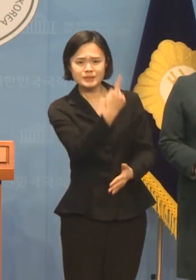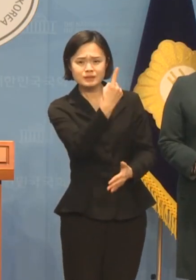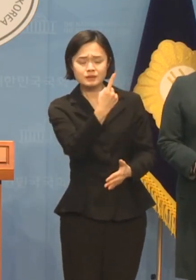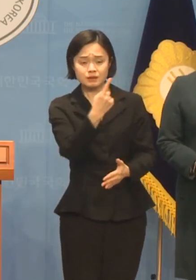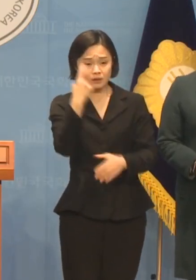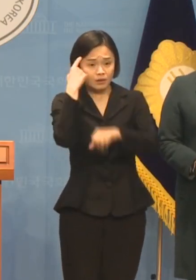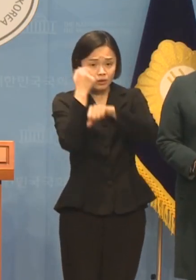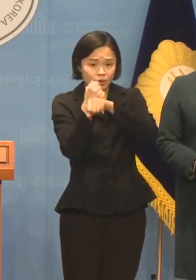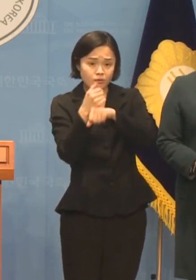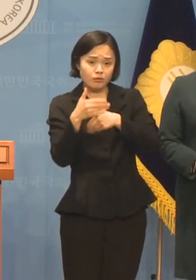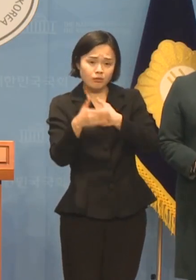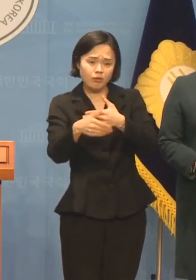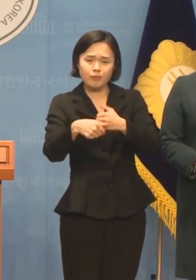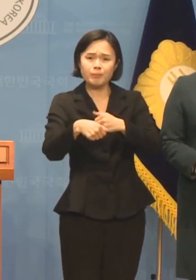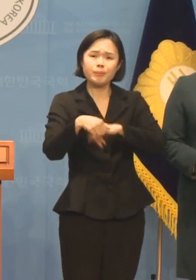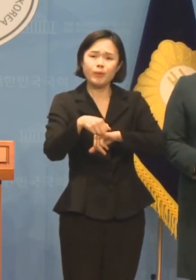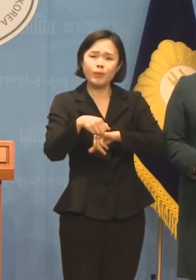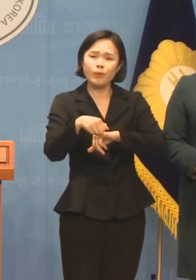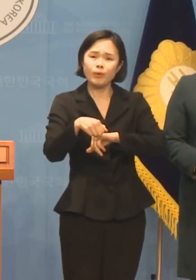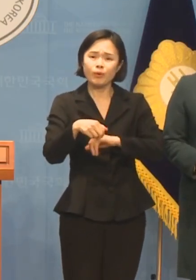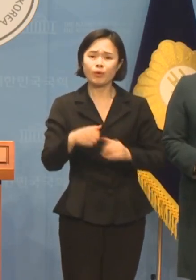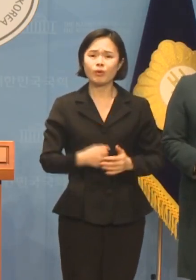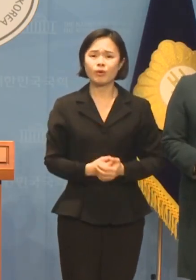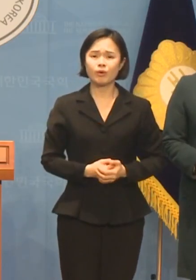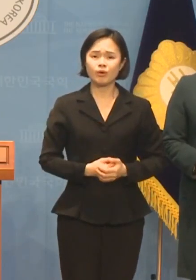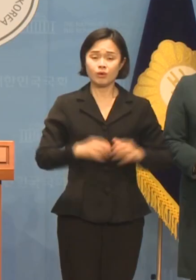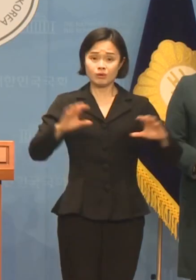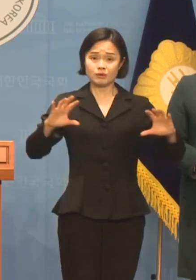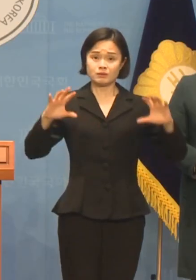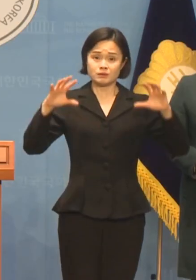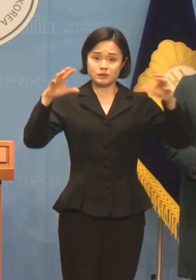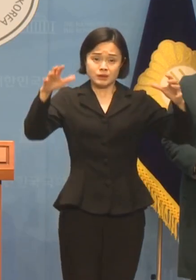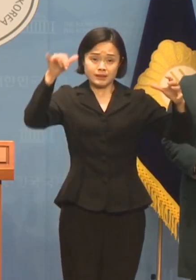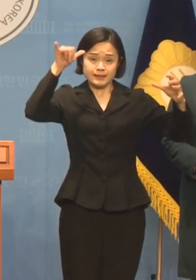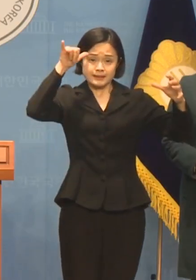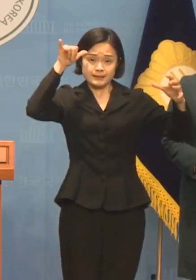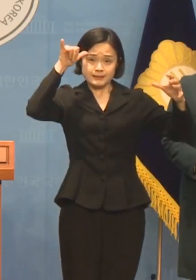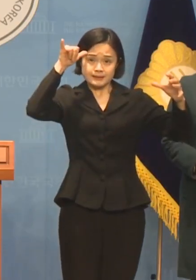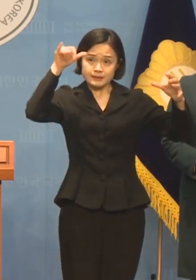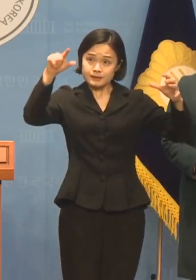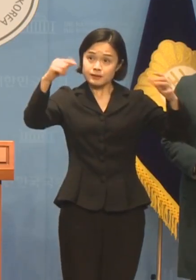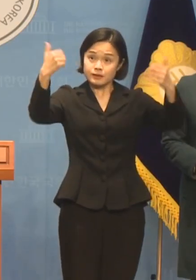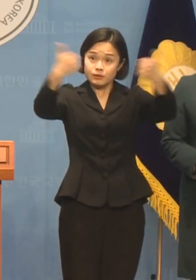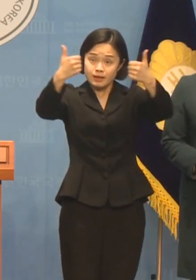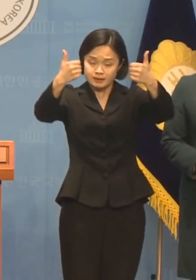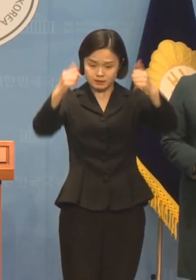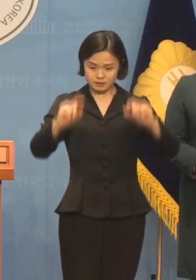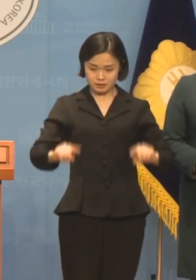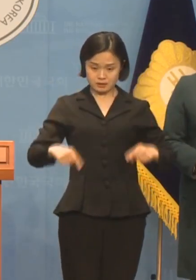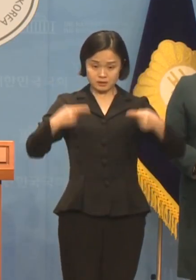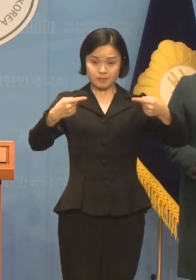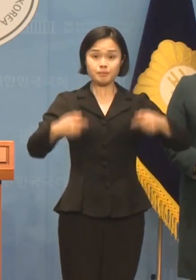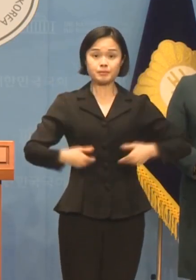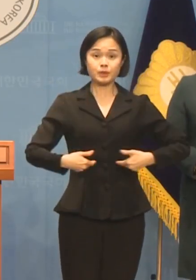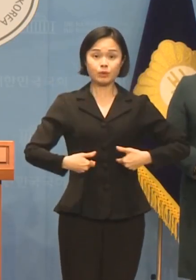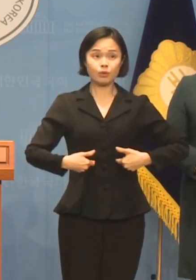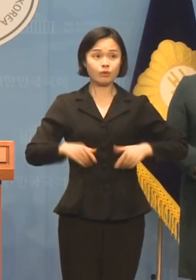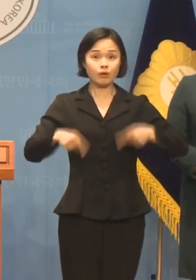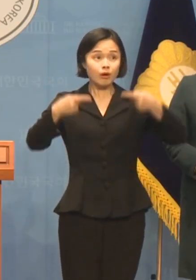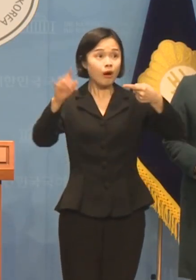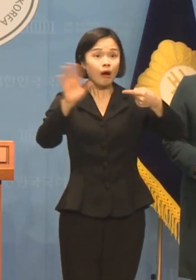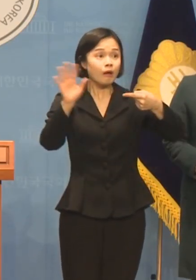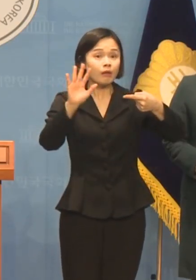중단되었습니다. 전 세계 인공지능 담론 테이블에 올라타야 하는데 스스로 내려오고 있습니다.